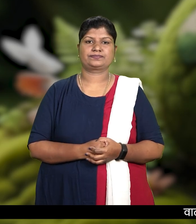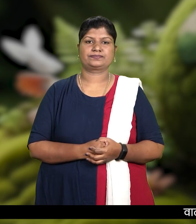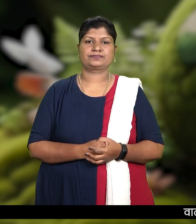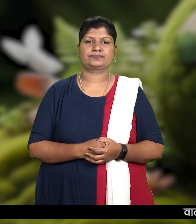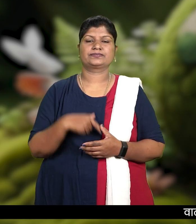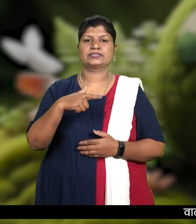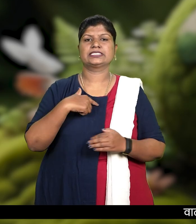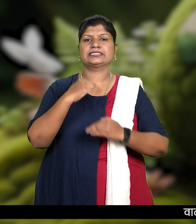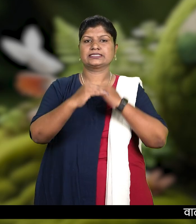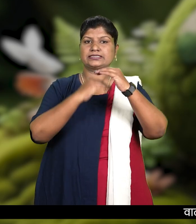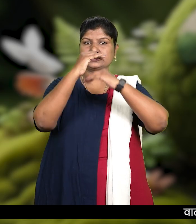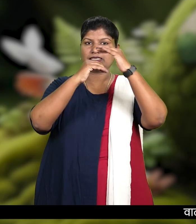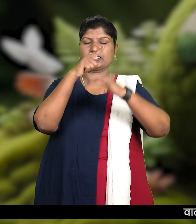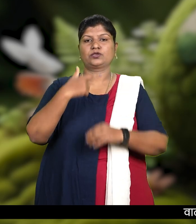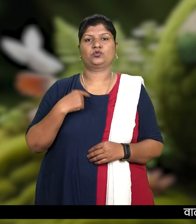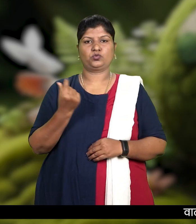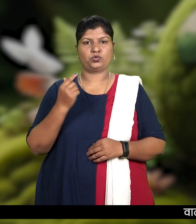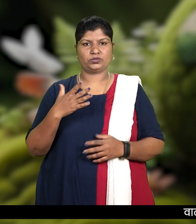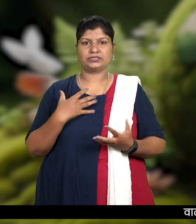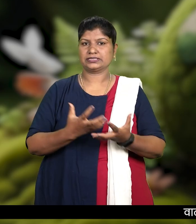वाढत्या लोकसंख्येमुळे संसाधनांचा वाढता वापर.